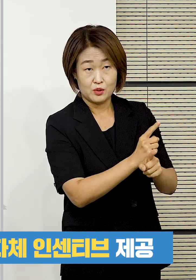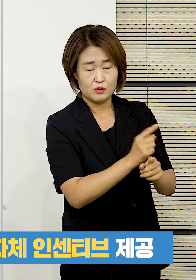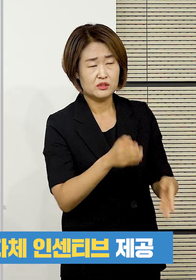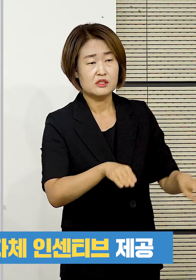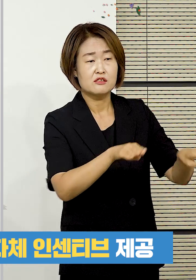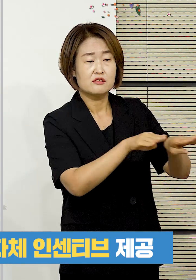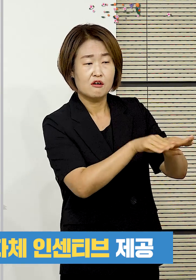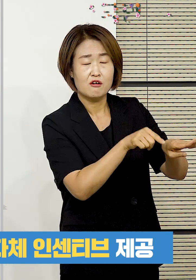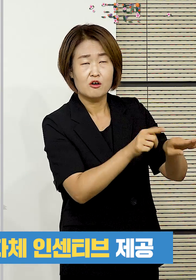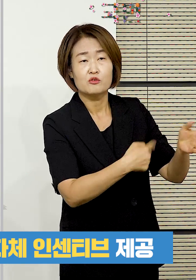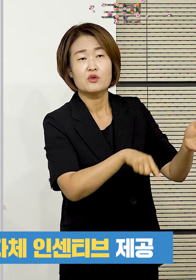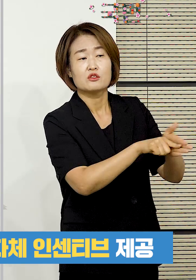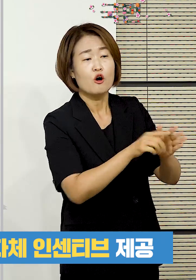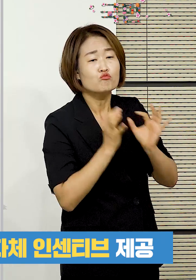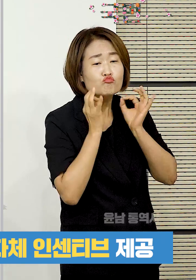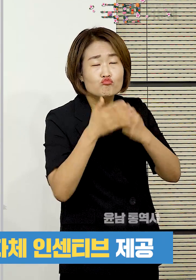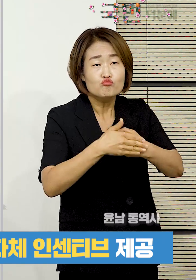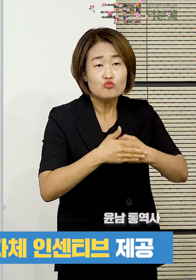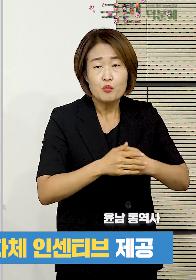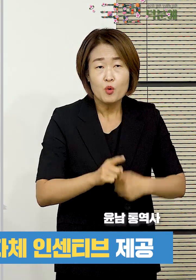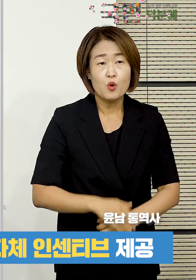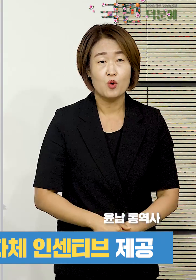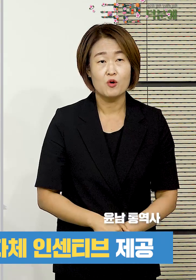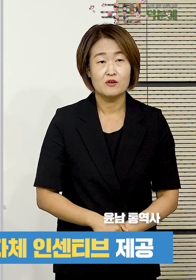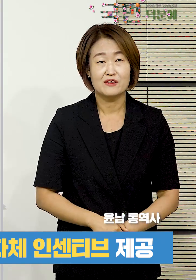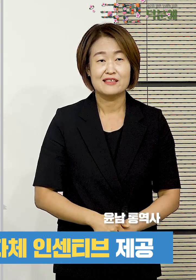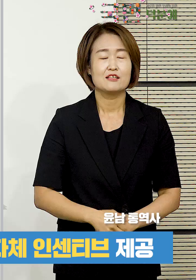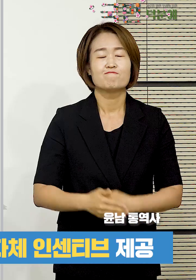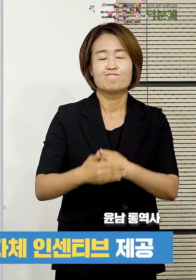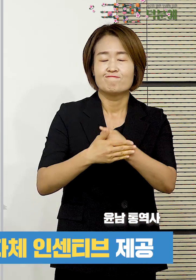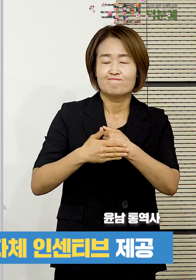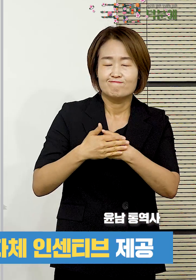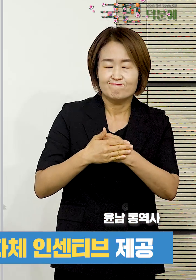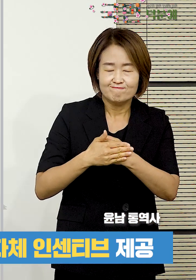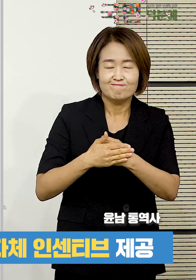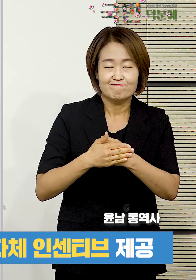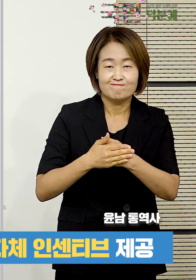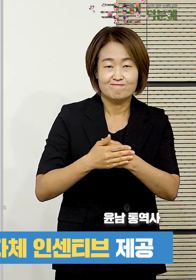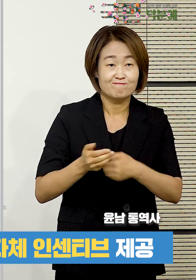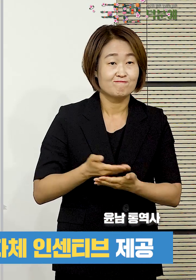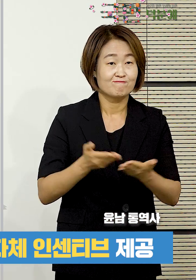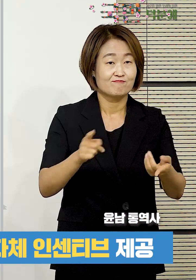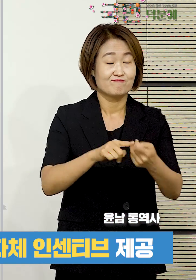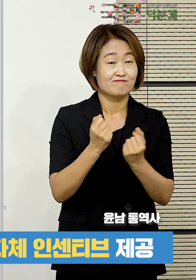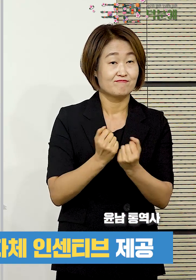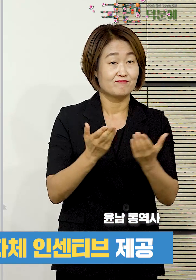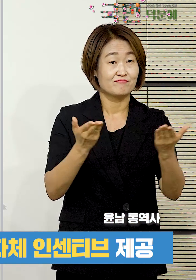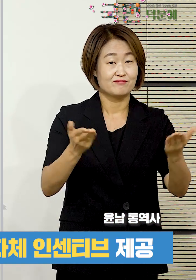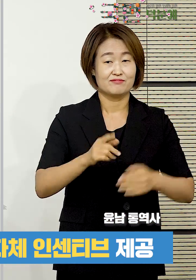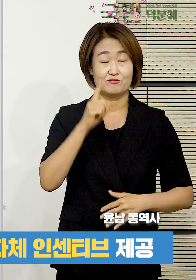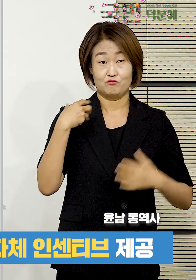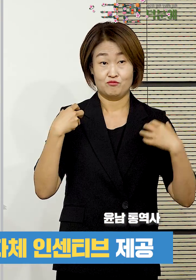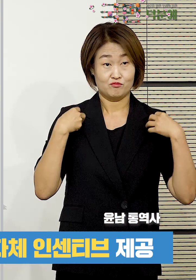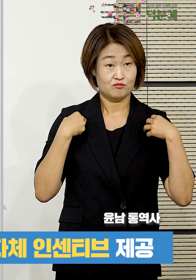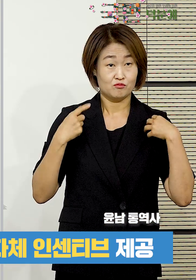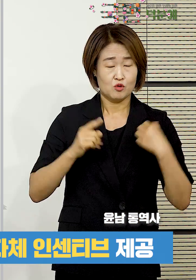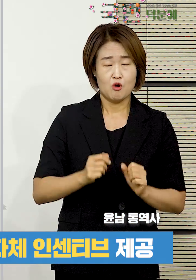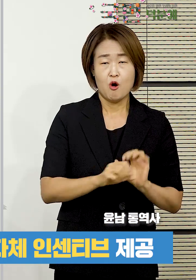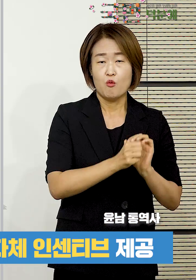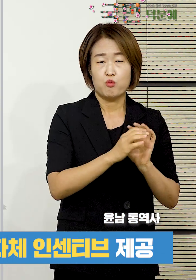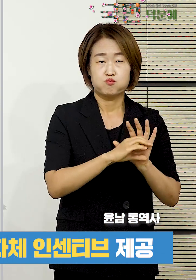격리치료시설 설치에 적극 협력해온 지자체 인센티브 제공 방안에 대해 말씀드리겠습니다.